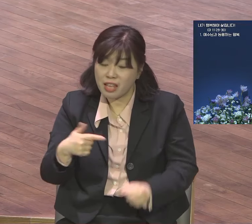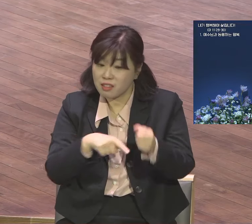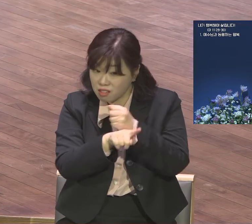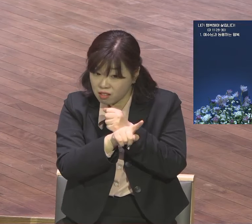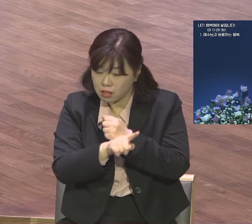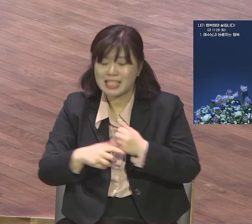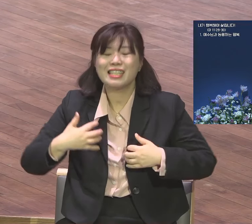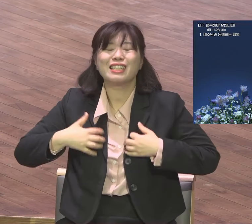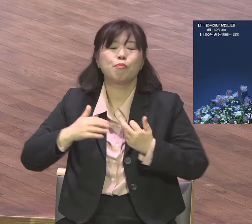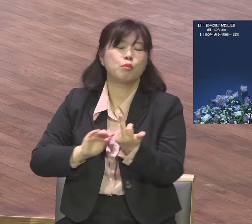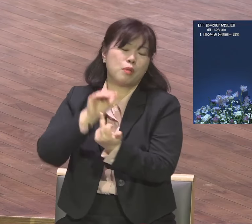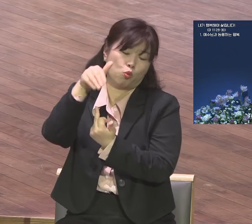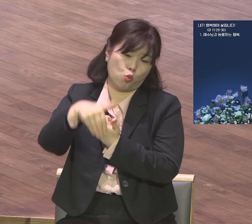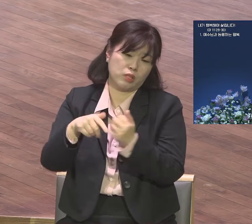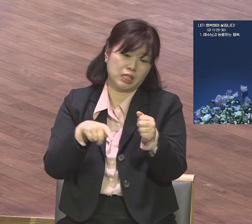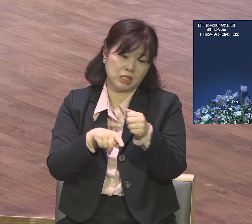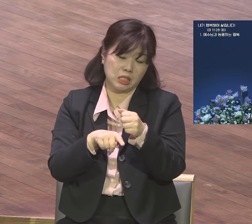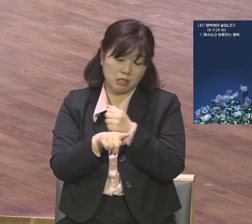닫힌 것입니다.